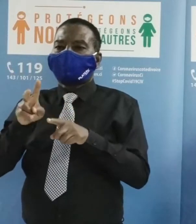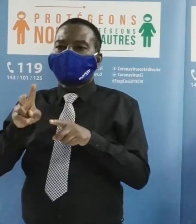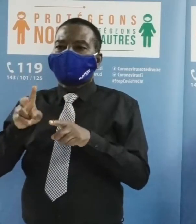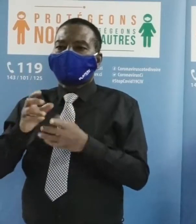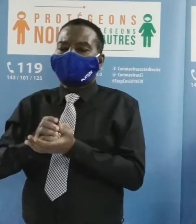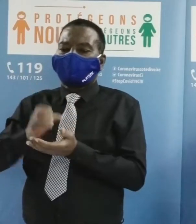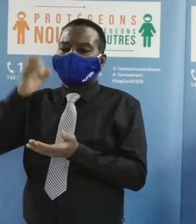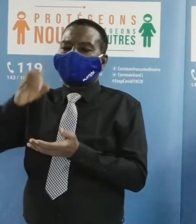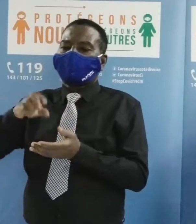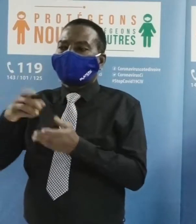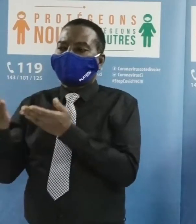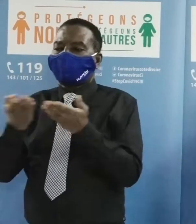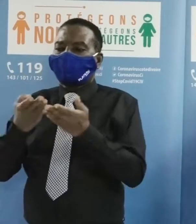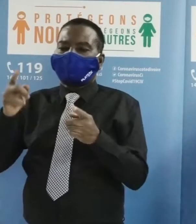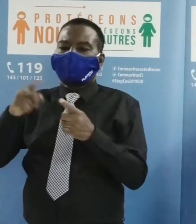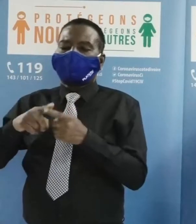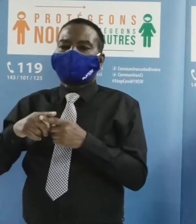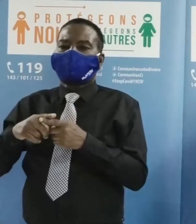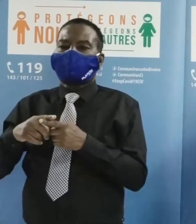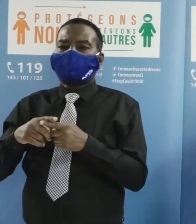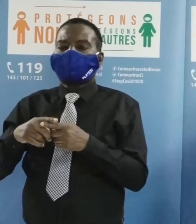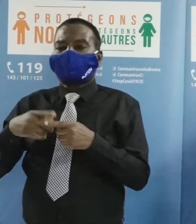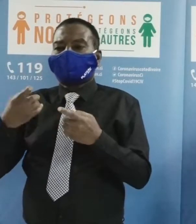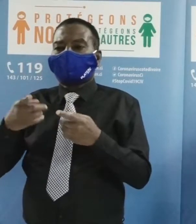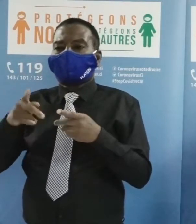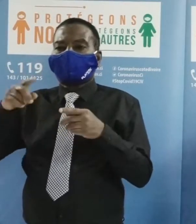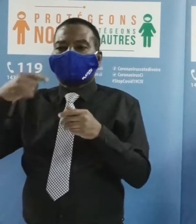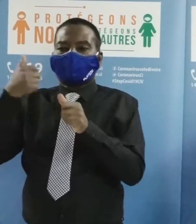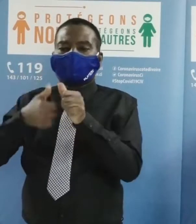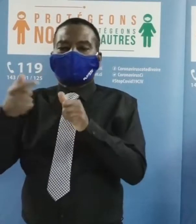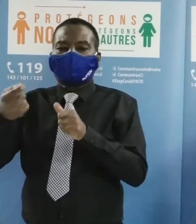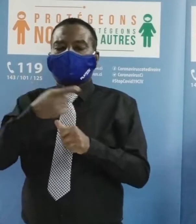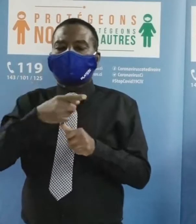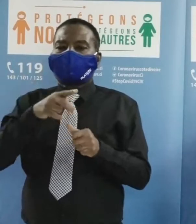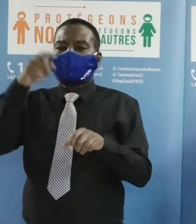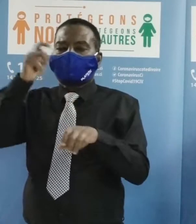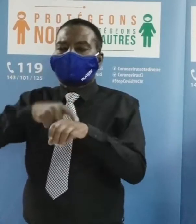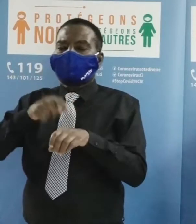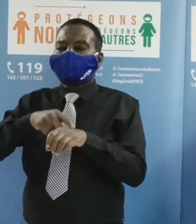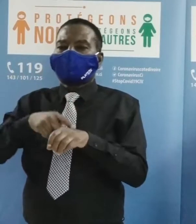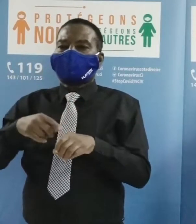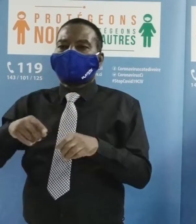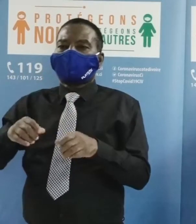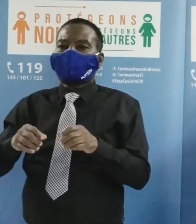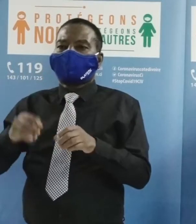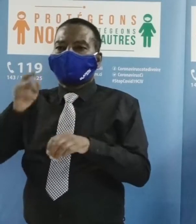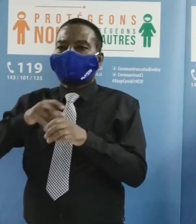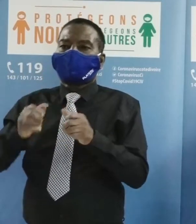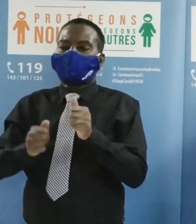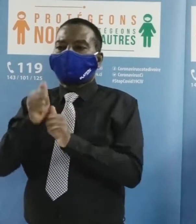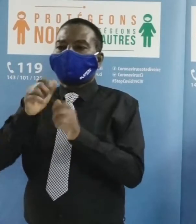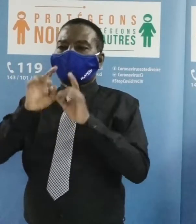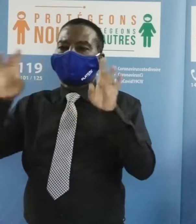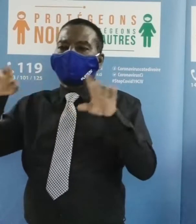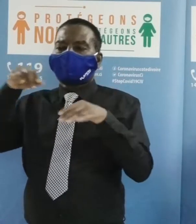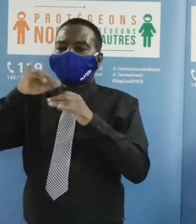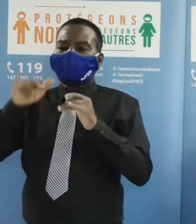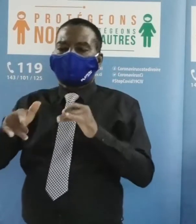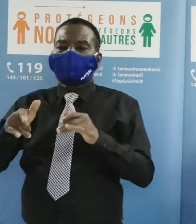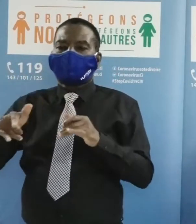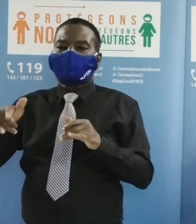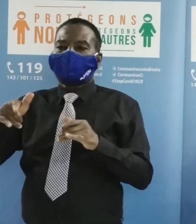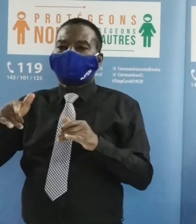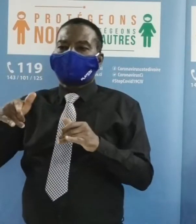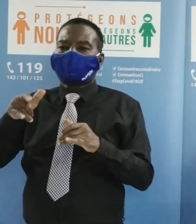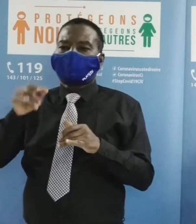personnes et un intérieur de kobe 19 rien de plus dangereux que cela donc